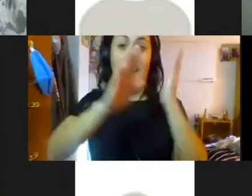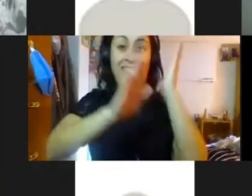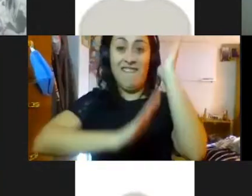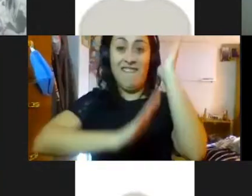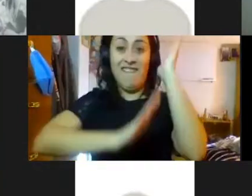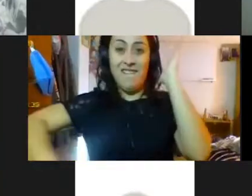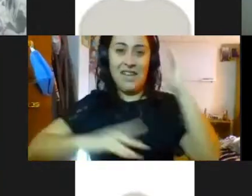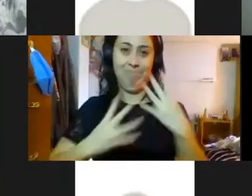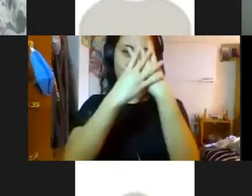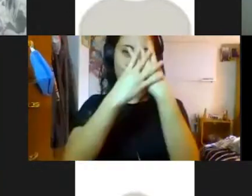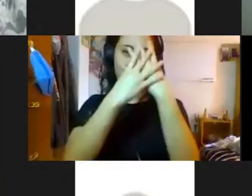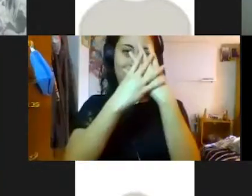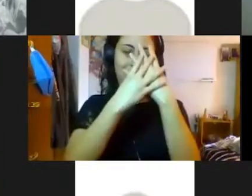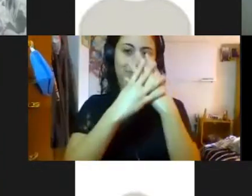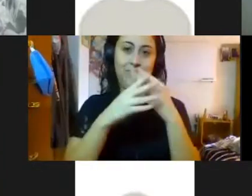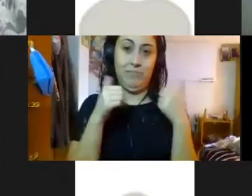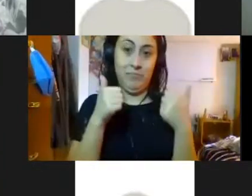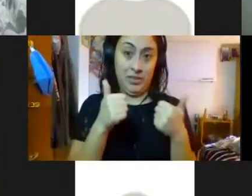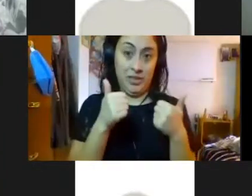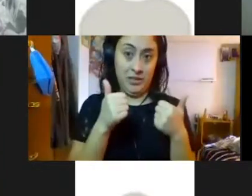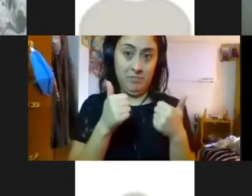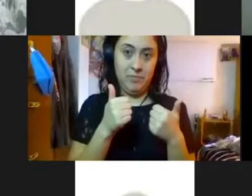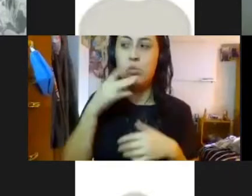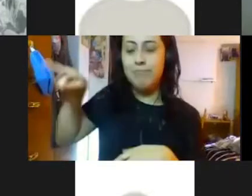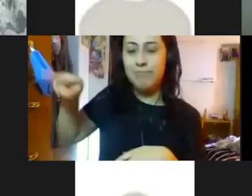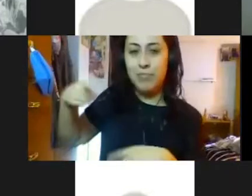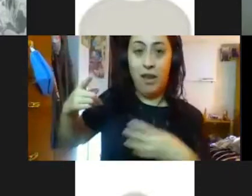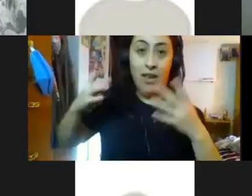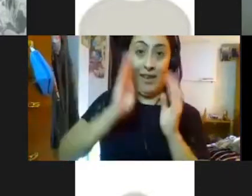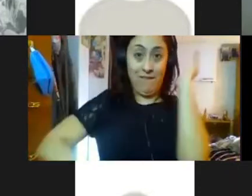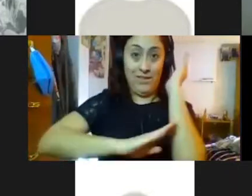una orientación hacia la primera infancia mucho más,